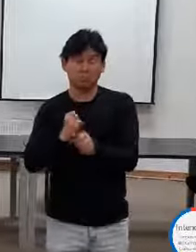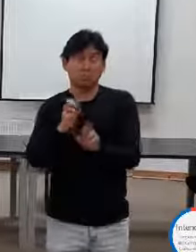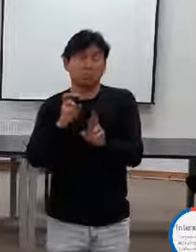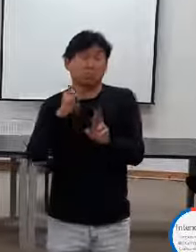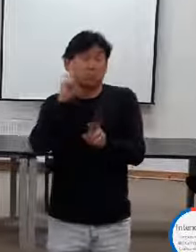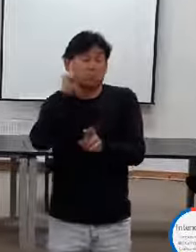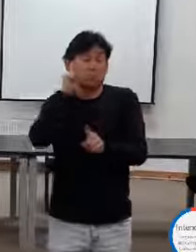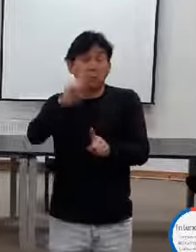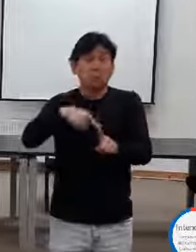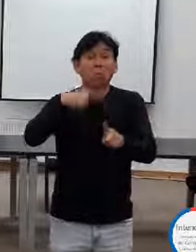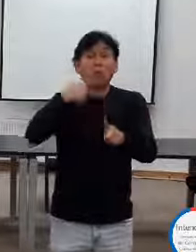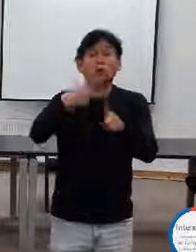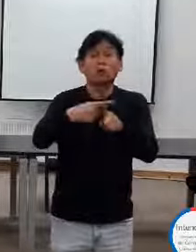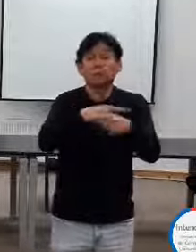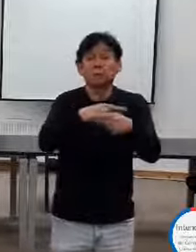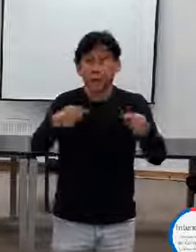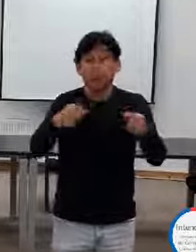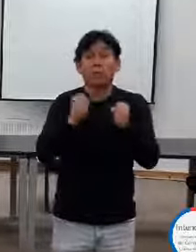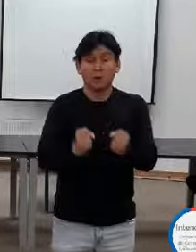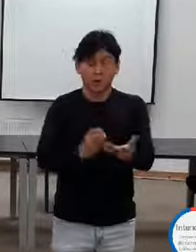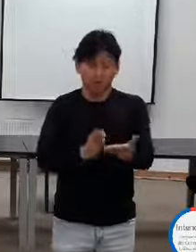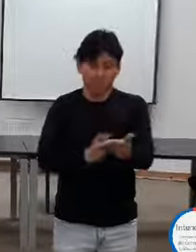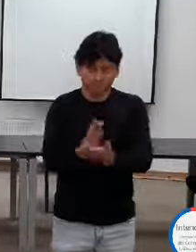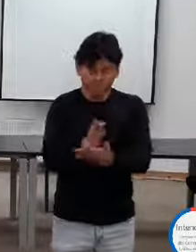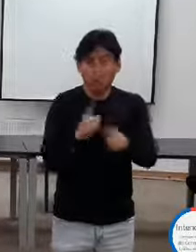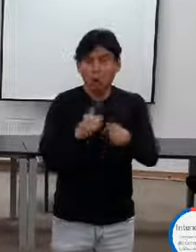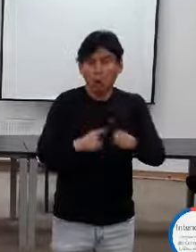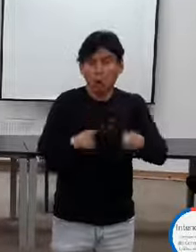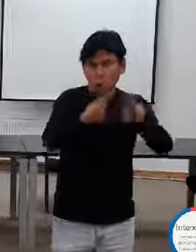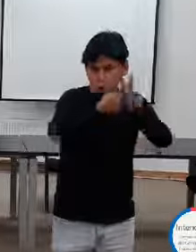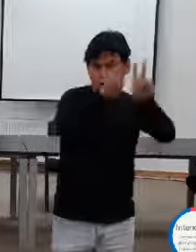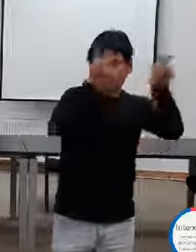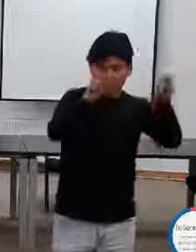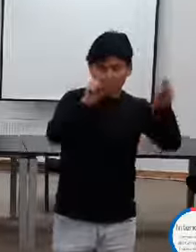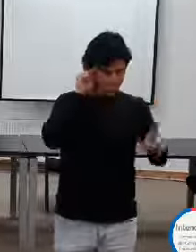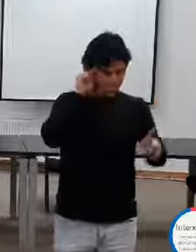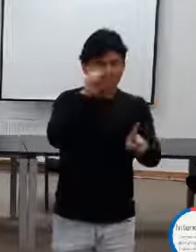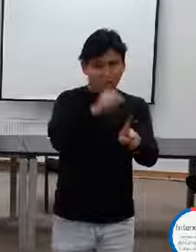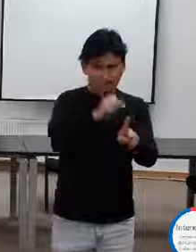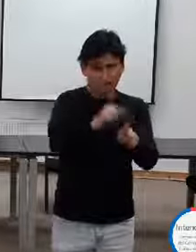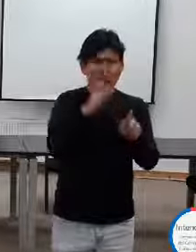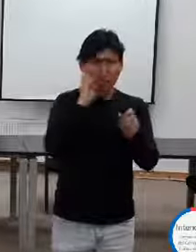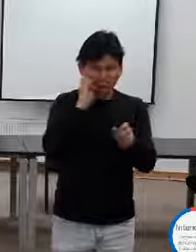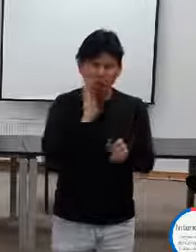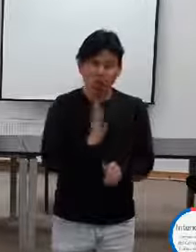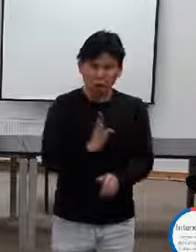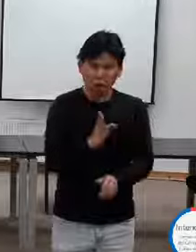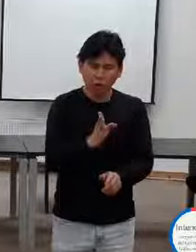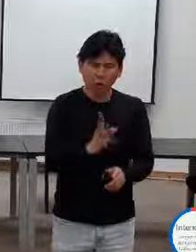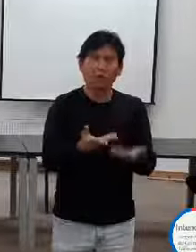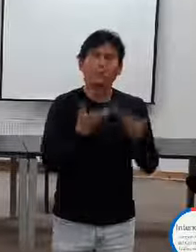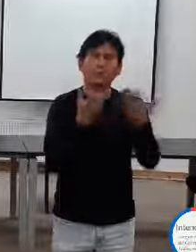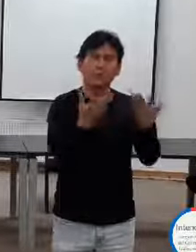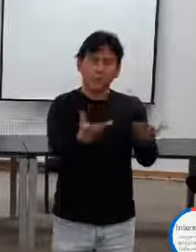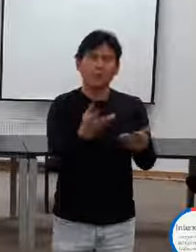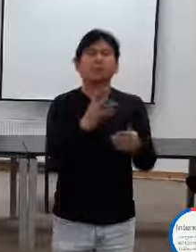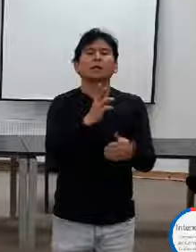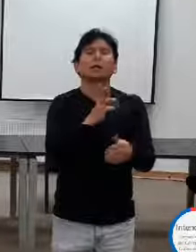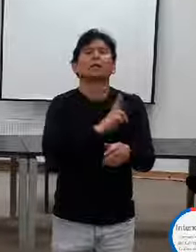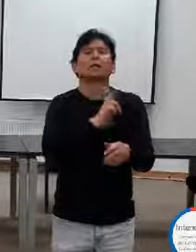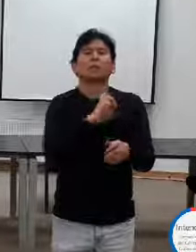próxima semana ya podamos comenzar con otras prioridades u otros grupos objetivos para así dar respuesta a muchas de las